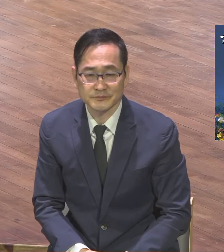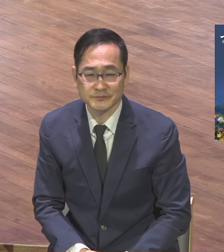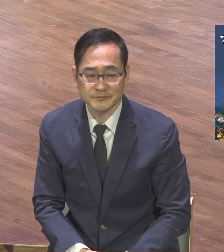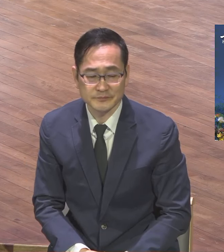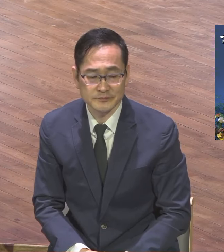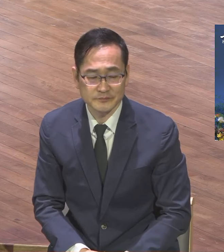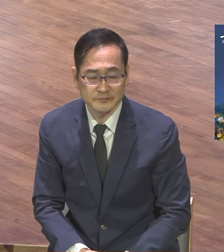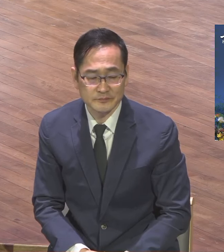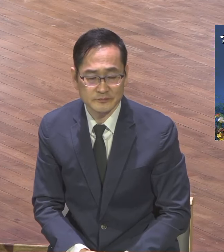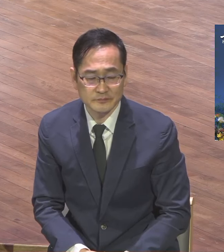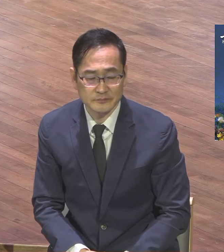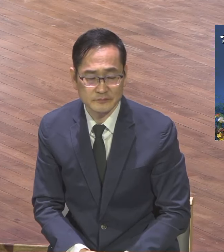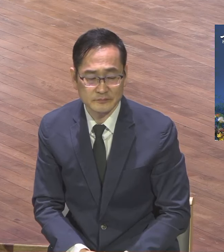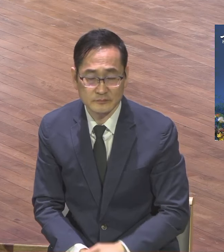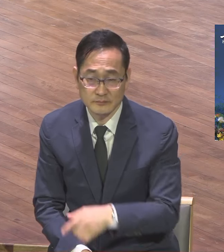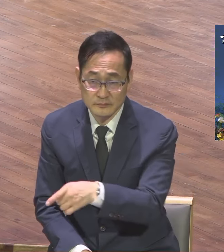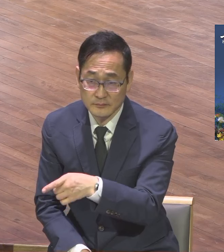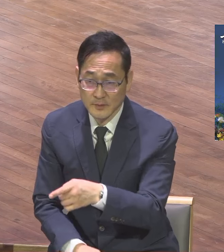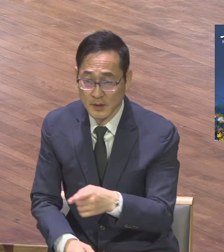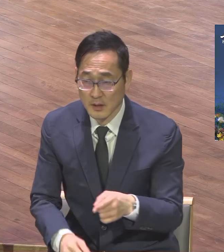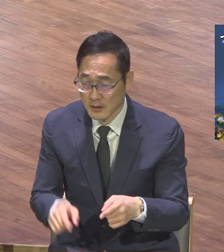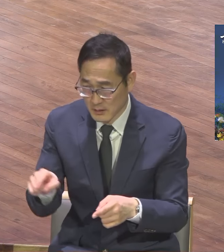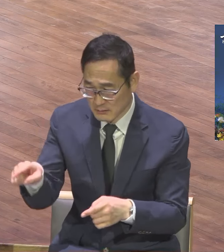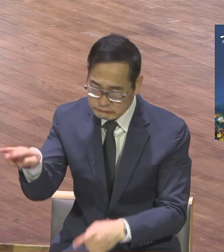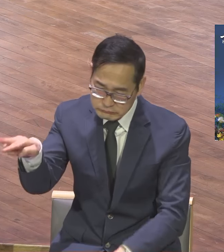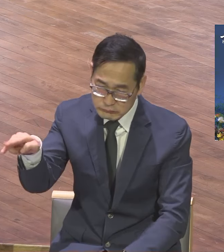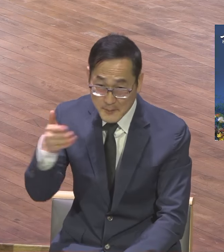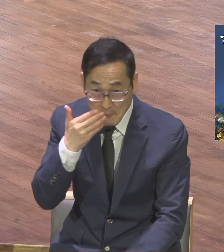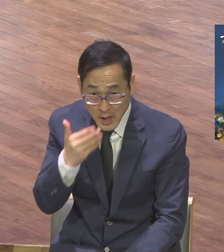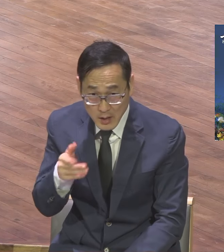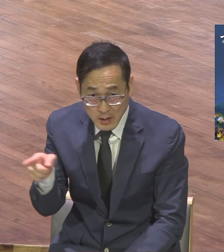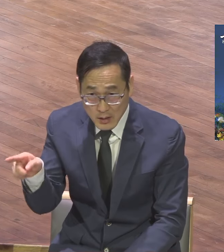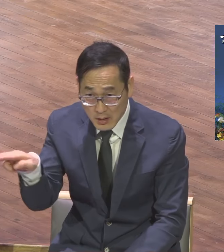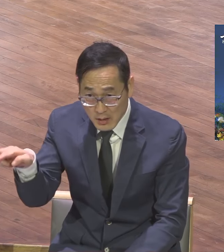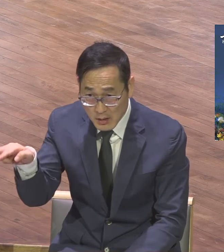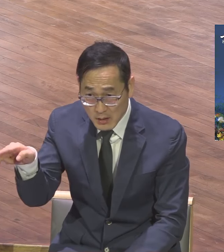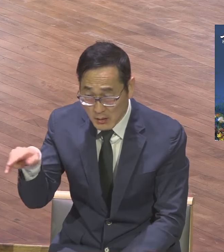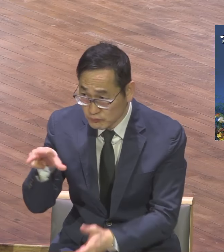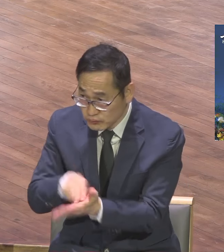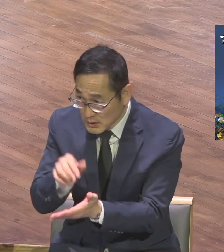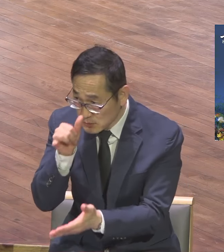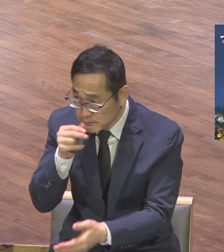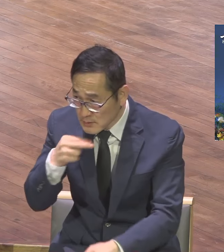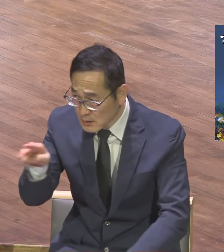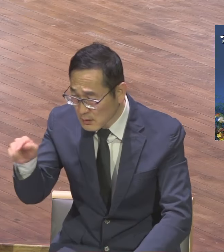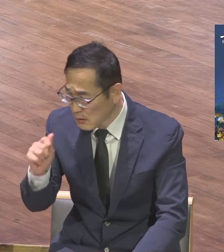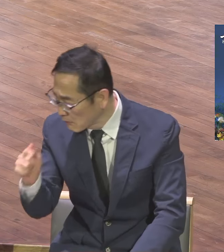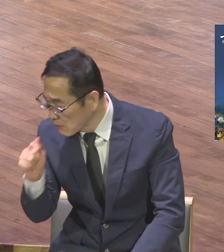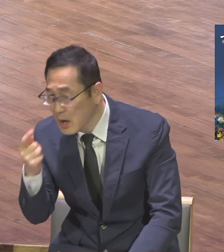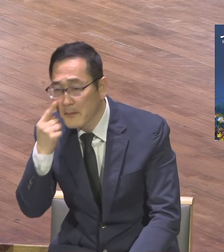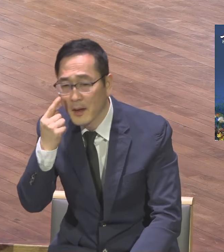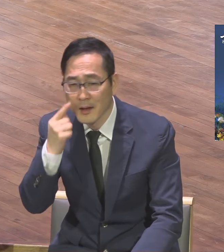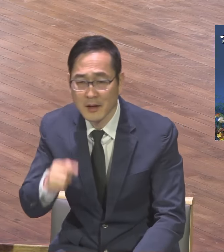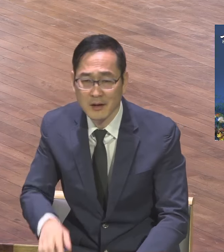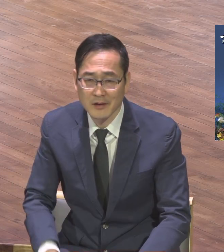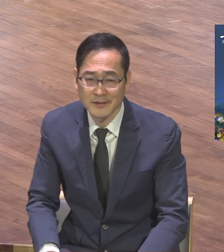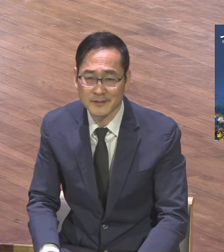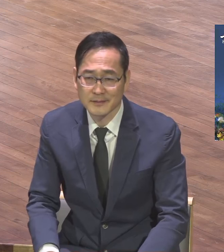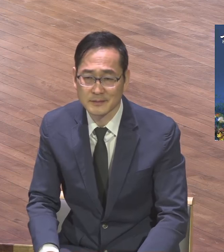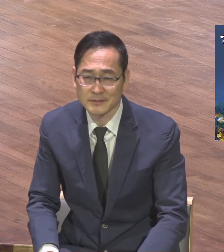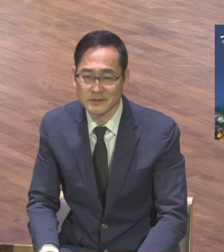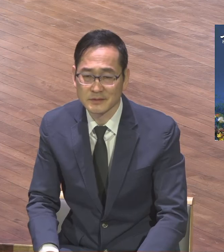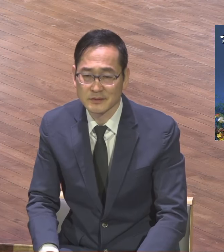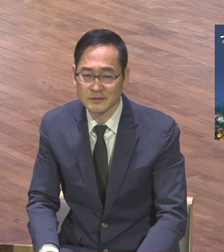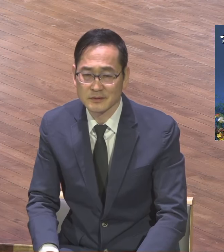조직신학적으로 문제 있는가 지적해 보세요. 여러분들이 교회를 다니면서 교회를 믿고 신뢰하고